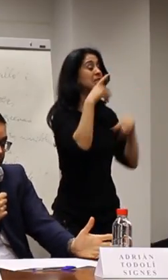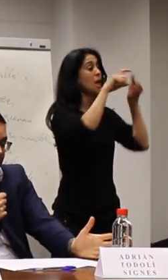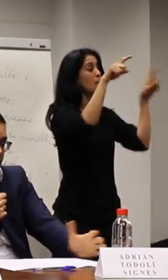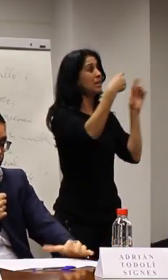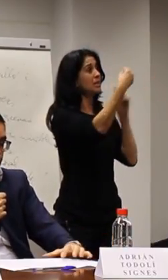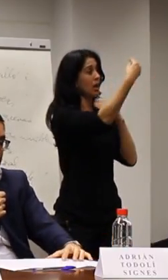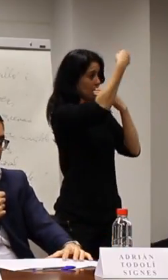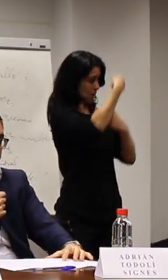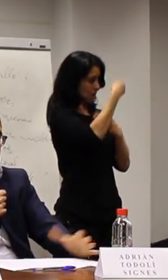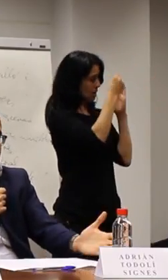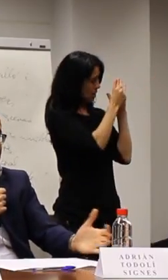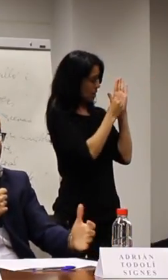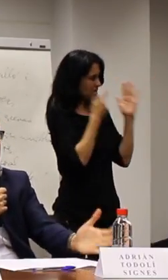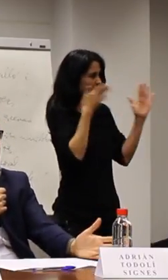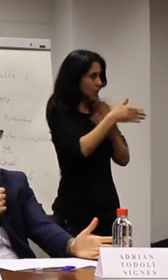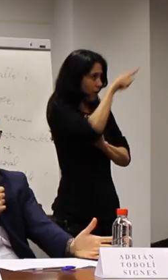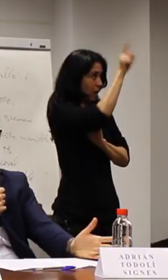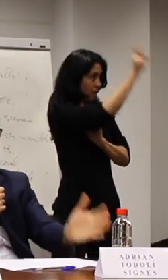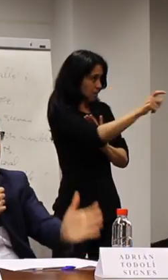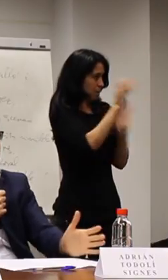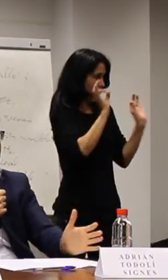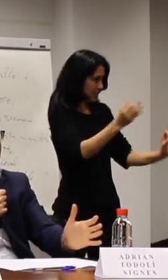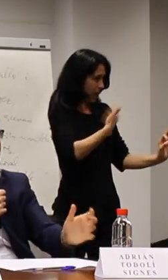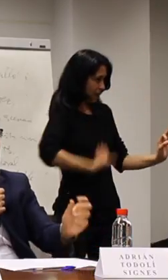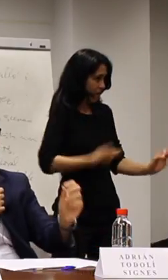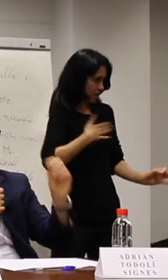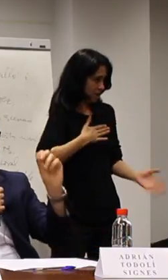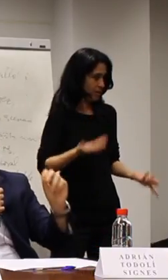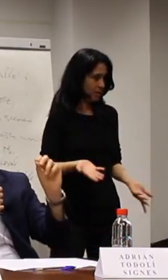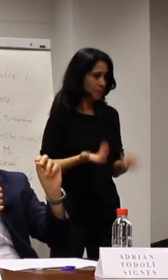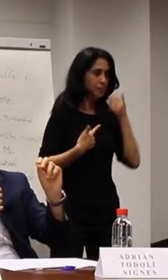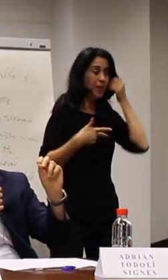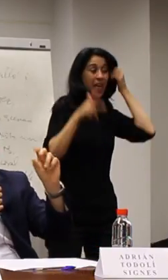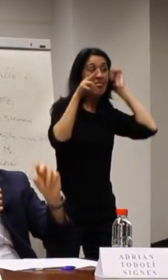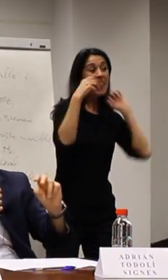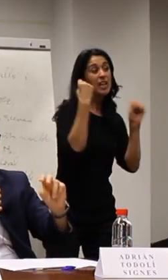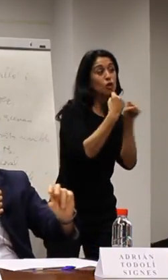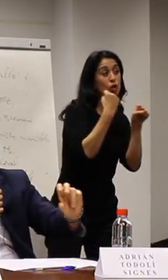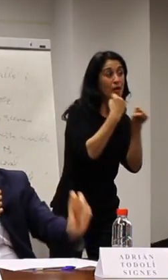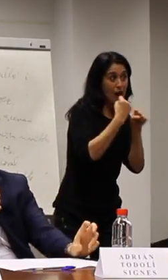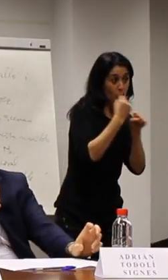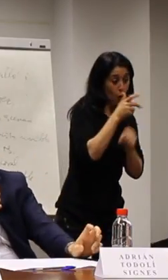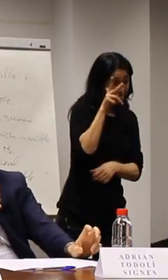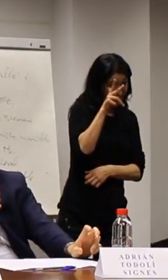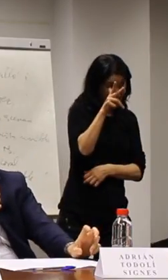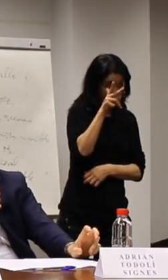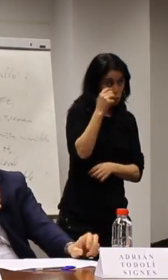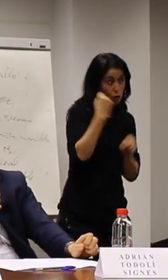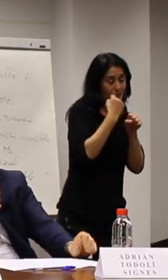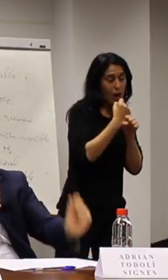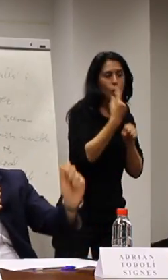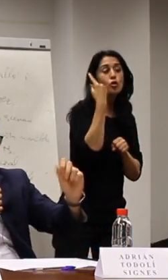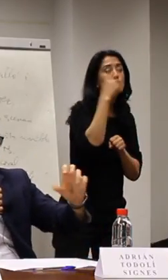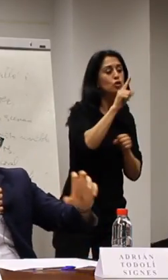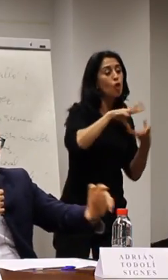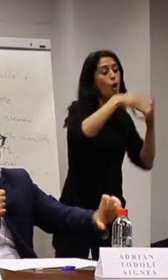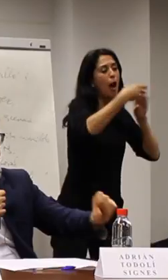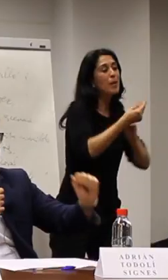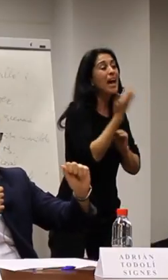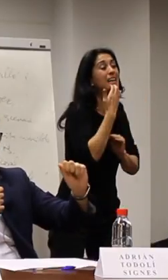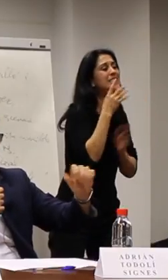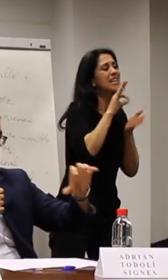como está configurado, bueno, el derecho del trabajo solo se aplica a los que prestan servicios de una concreta manera, que es